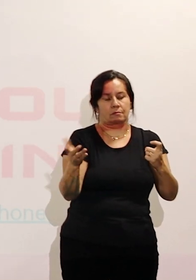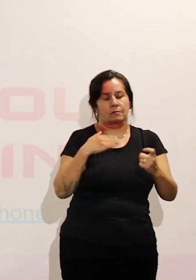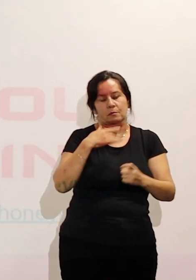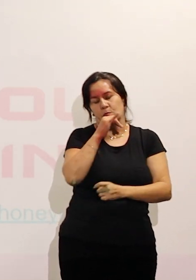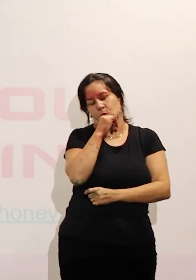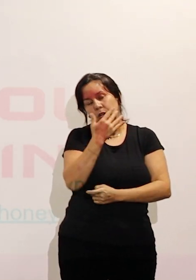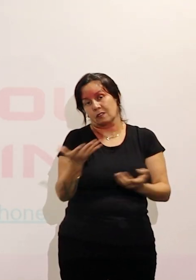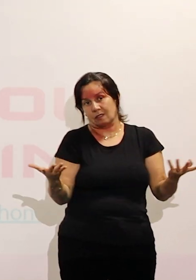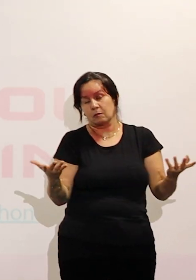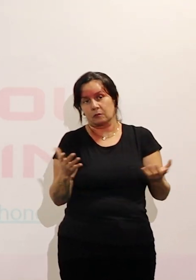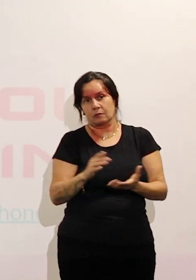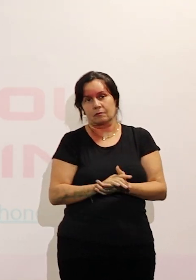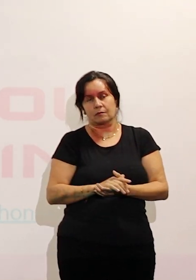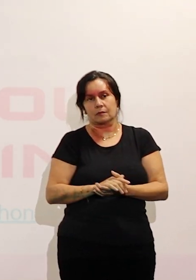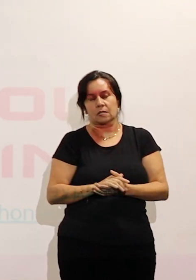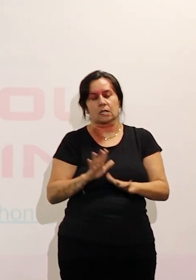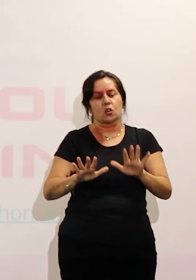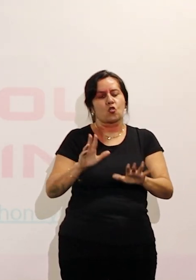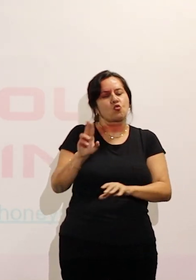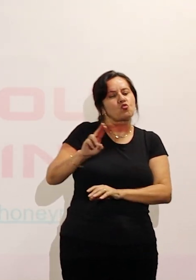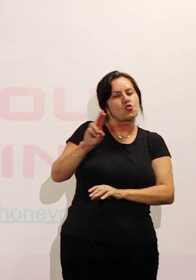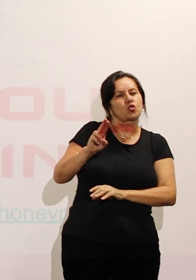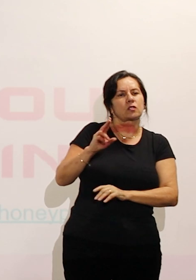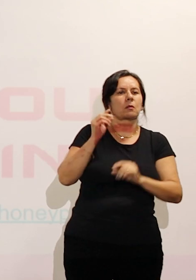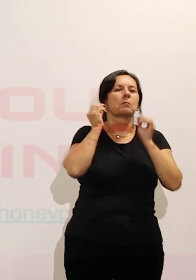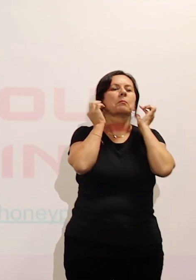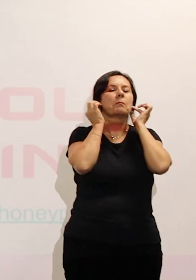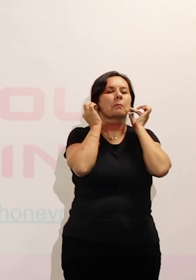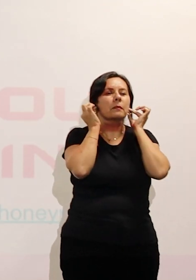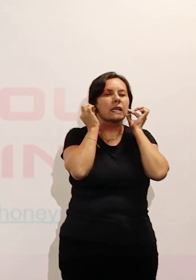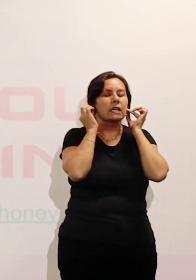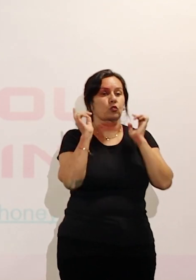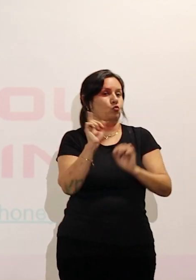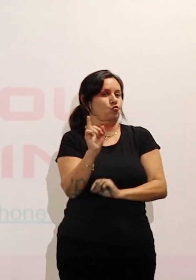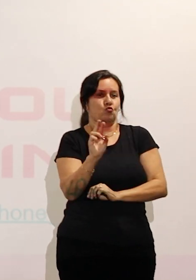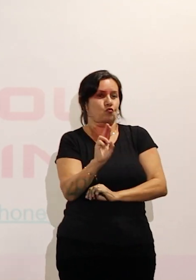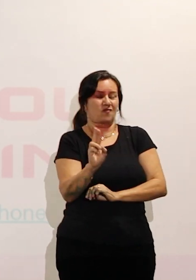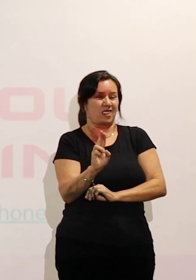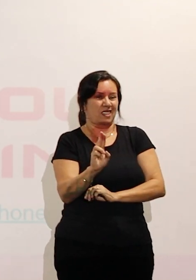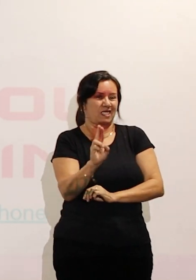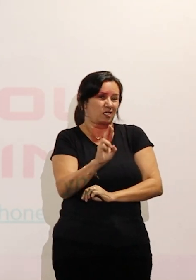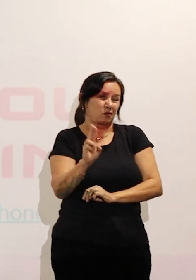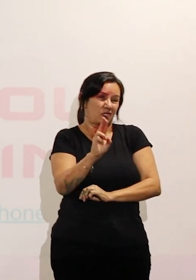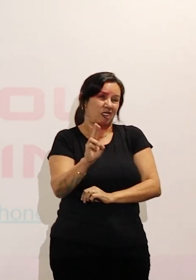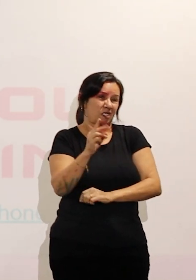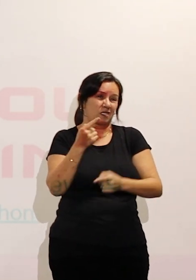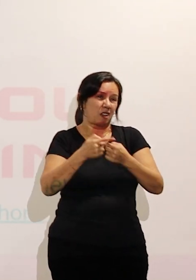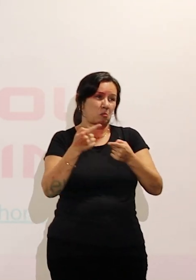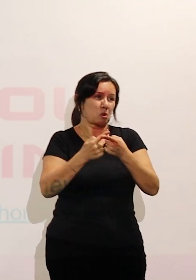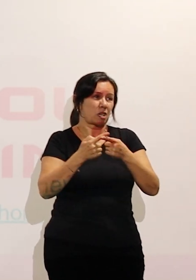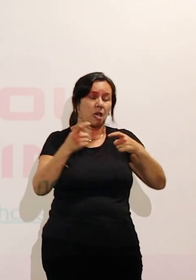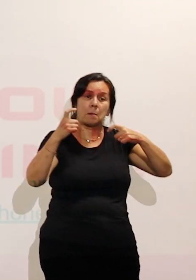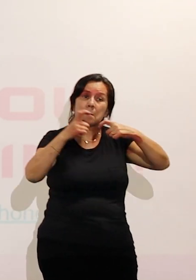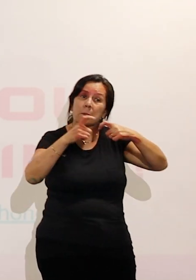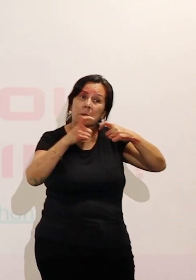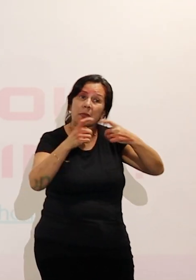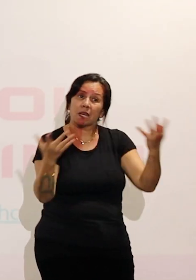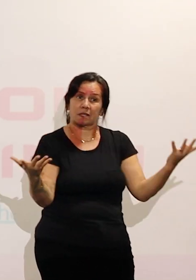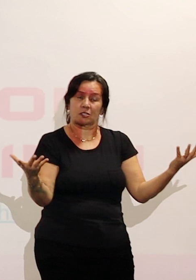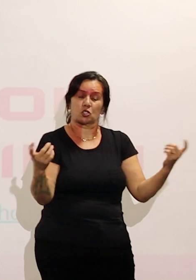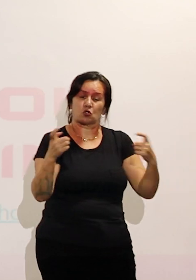talvez algumas coisas, talvez ele não use muito brinco, não tenha tantos adereços, porque é uma questão que,